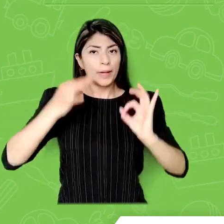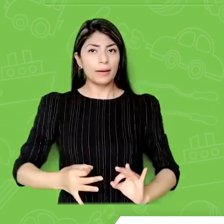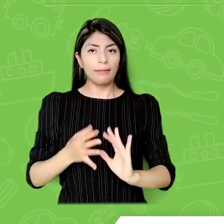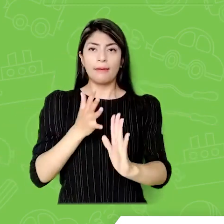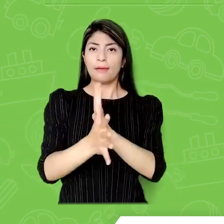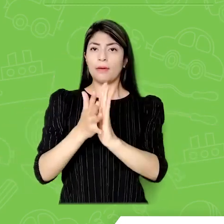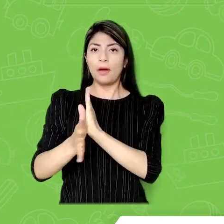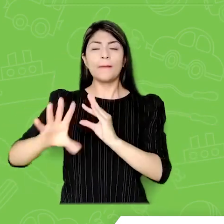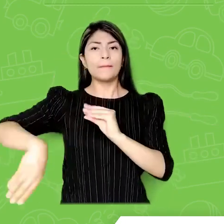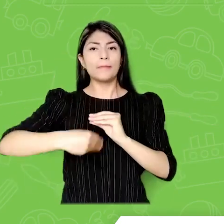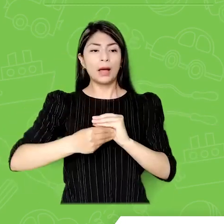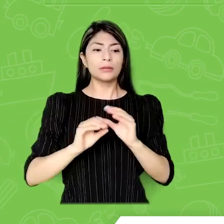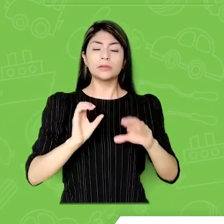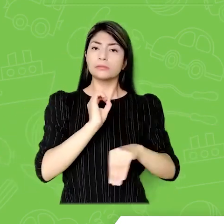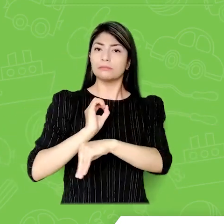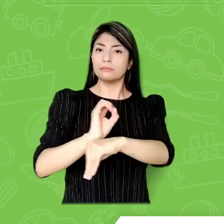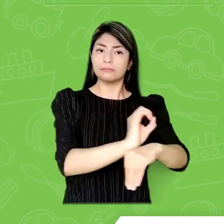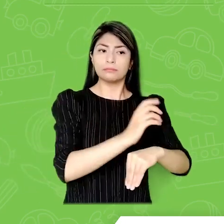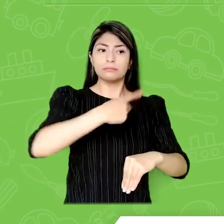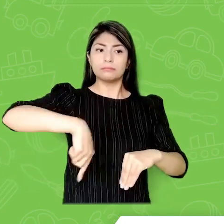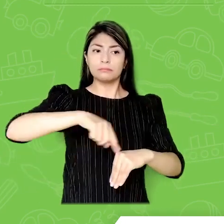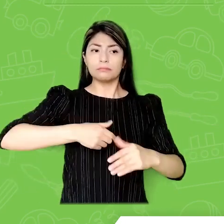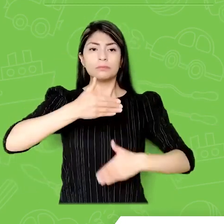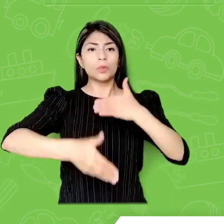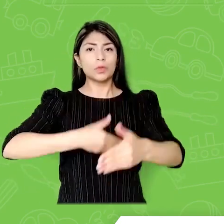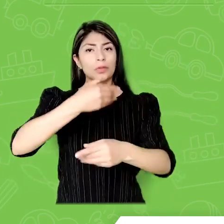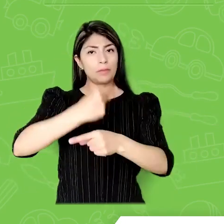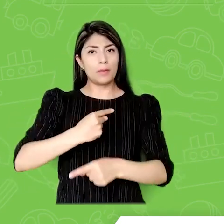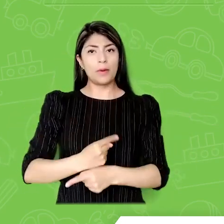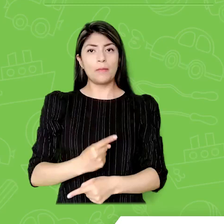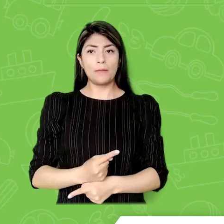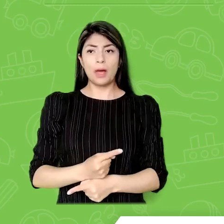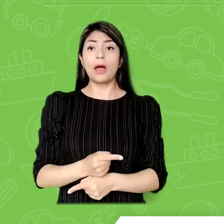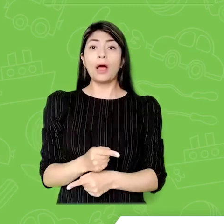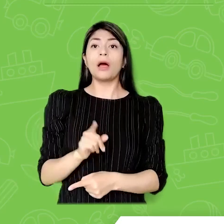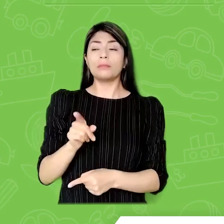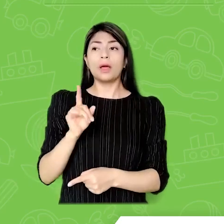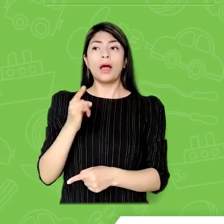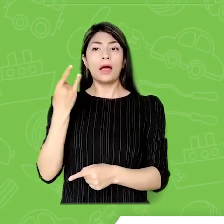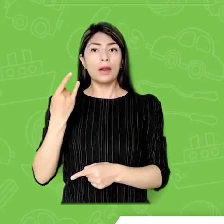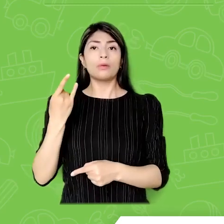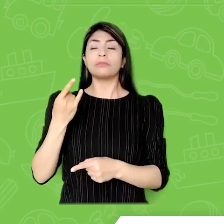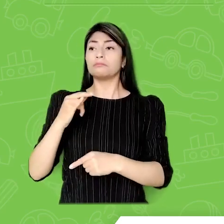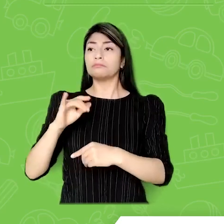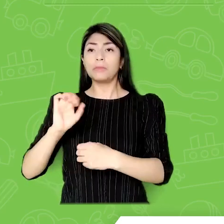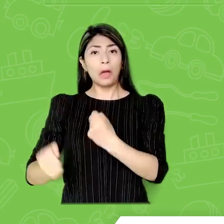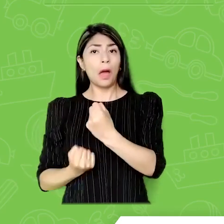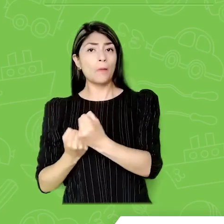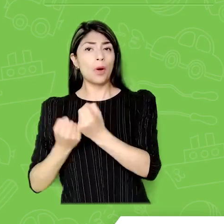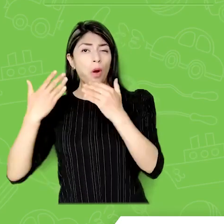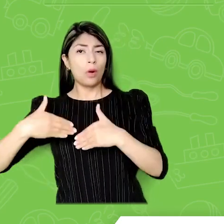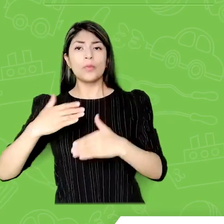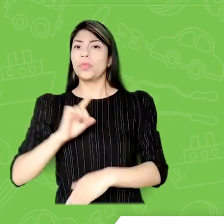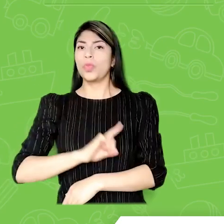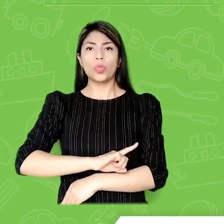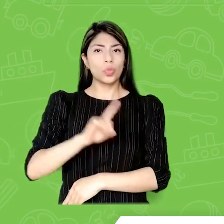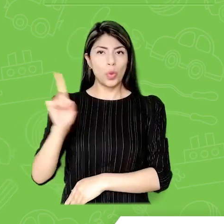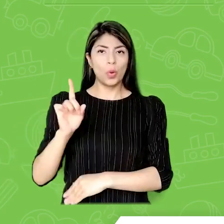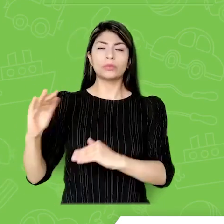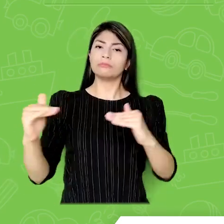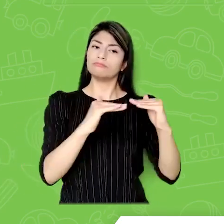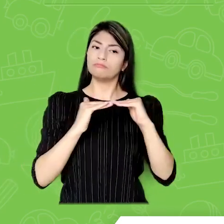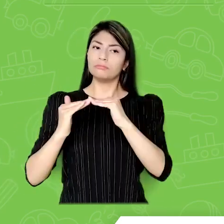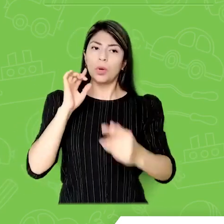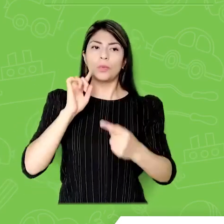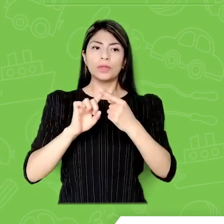órganos técnicos encargados de ejecutar estos procesos, imparcialidad, confiabilidad y validez de los instrumentos utilizados